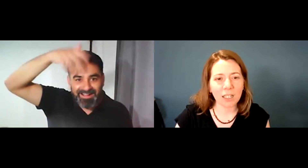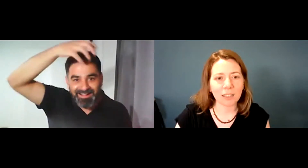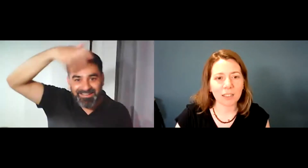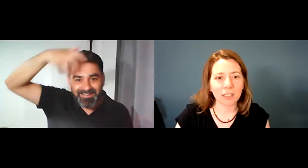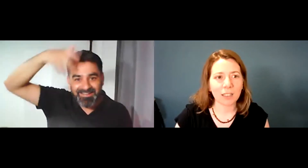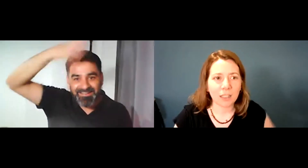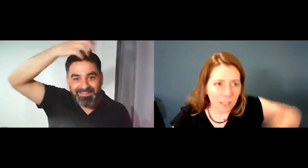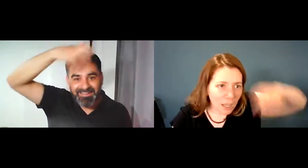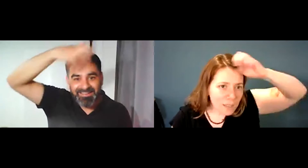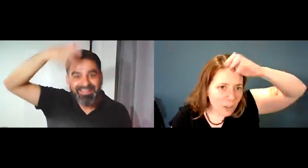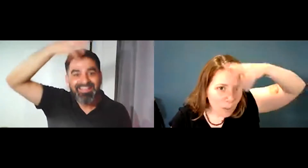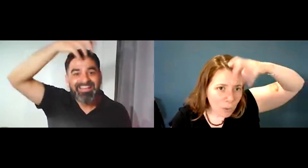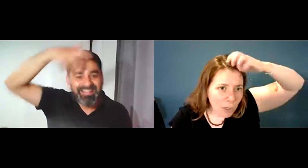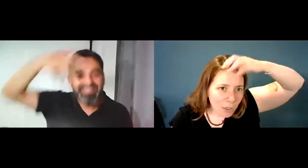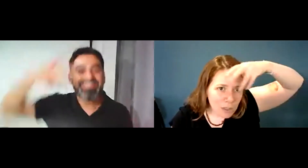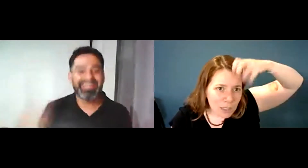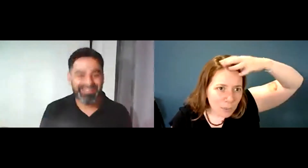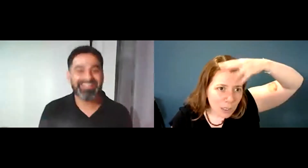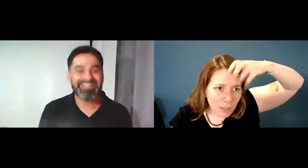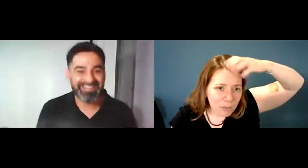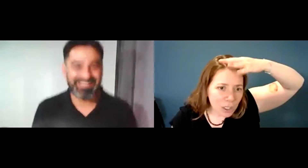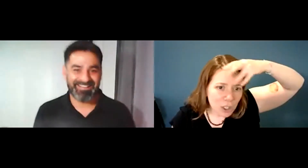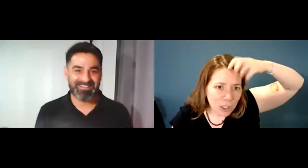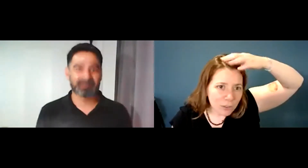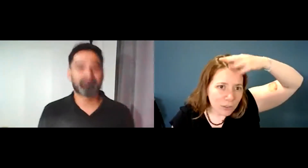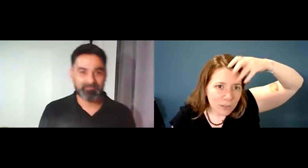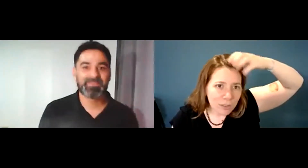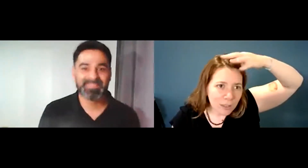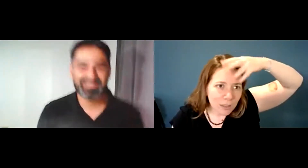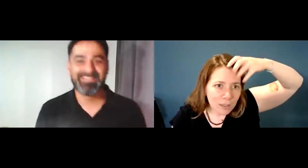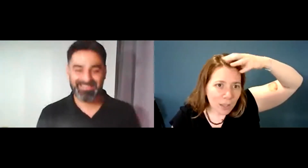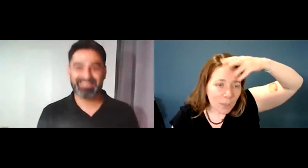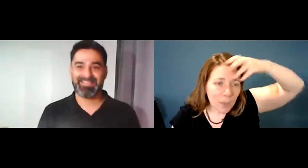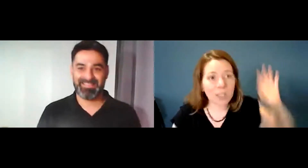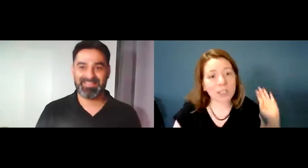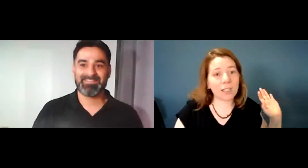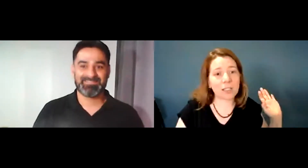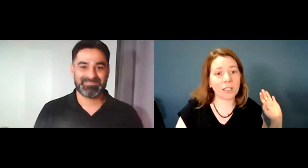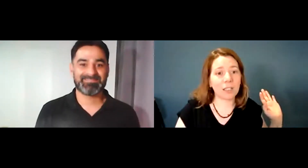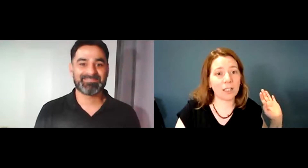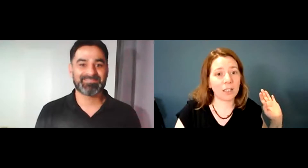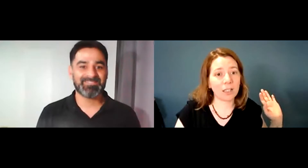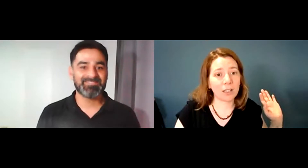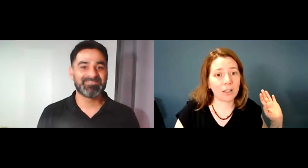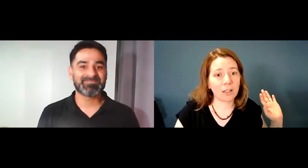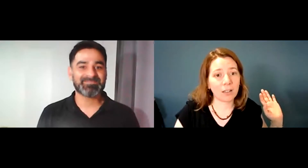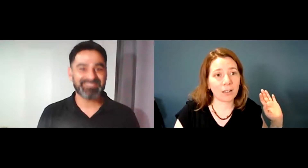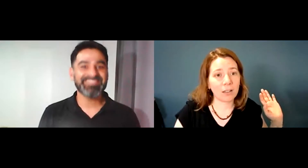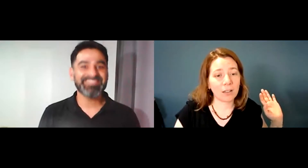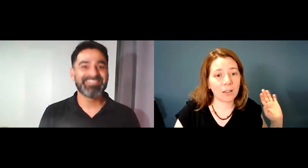adelante. Hace como una cosa así, mirá, en el flequillito. Cualquiera de las dos está bien. Cualquiera de las dos está bien.